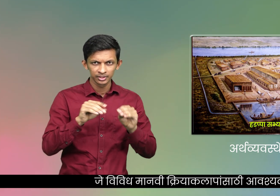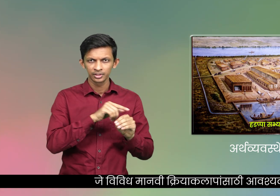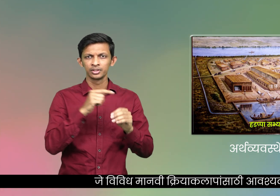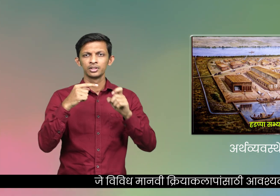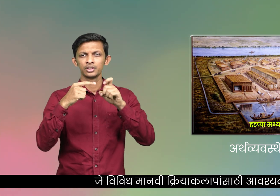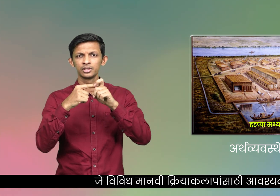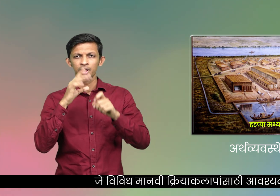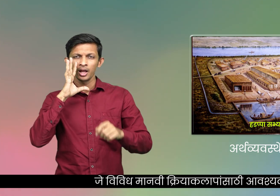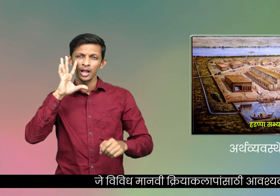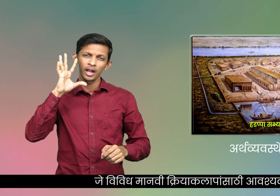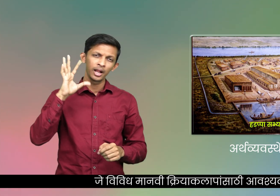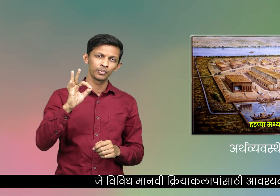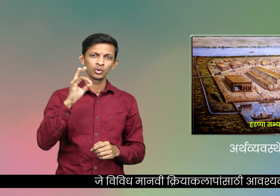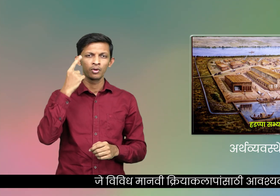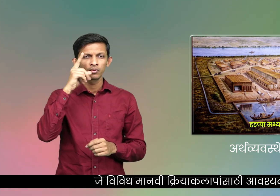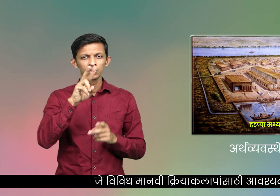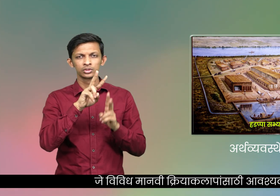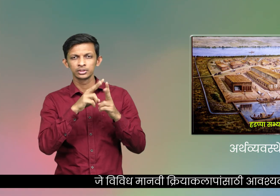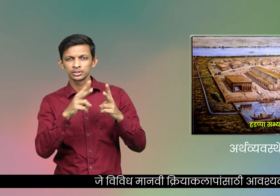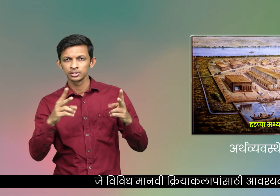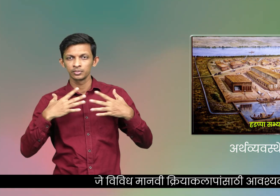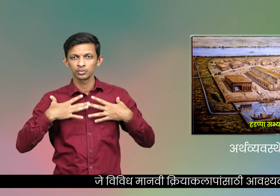जे विविध मानवी क्रियाकल्पांसाठी आवश्यक आहे.